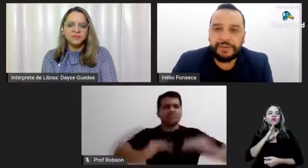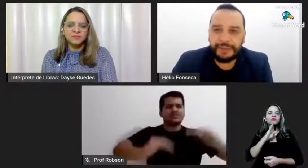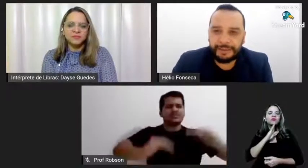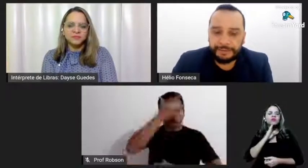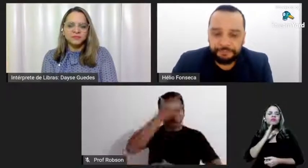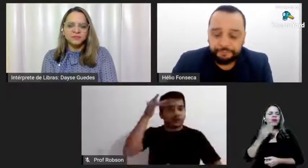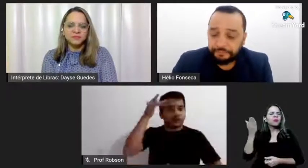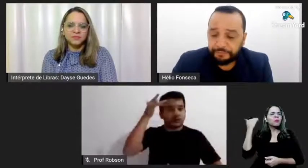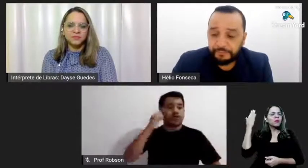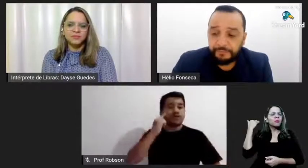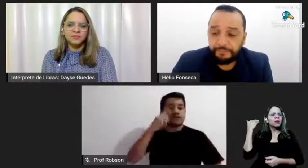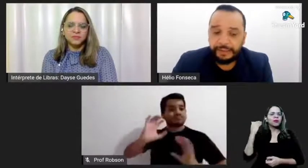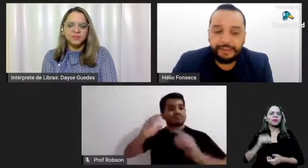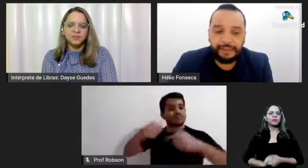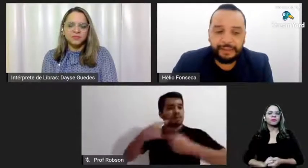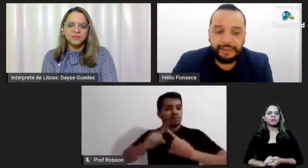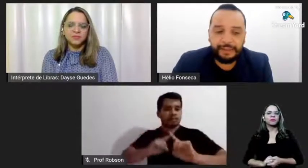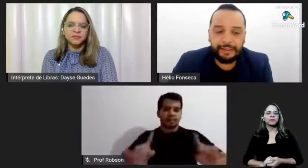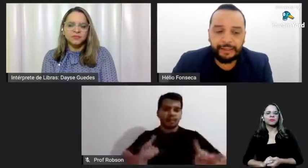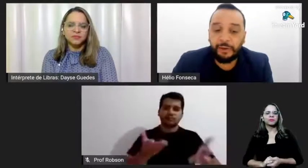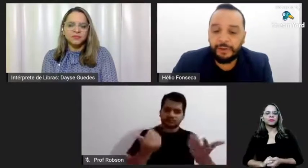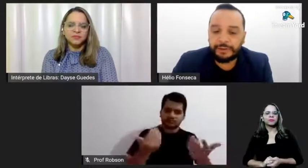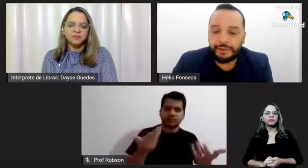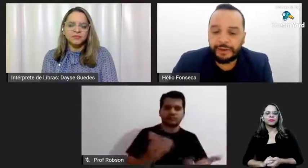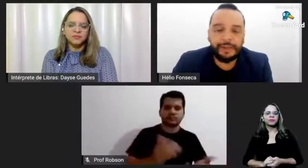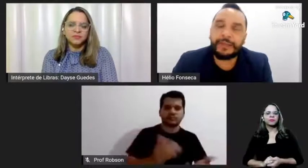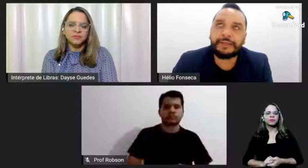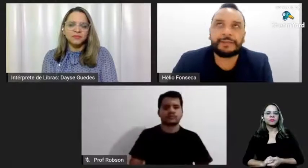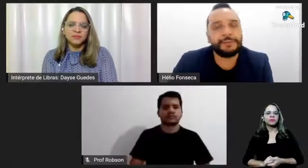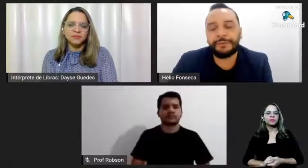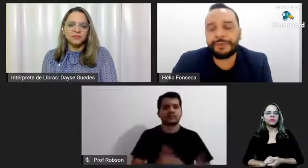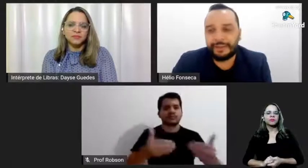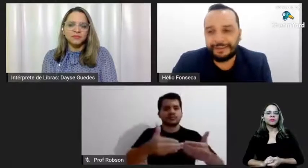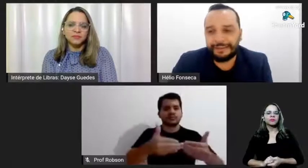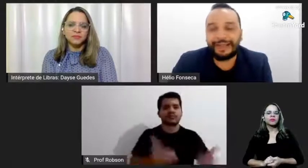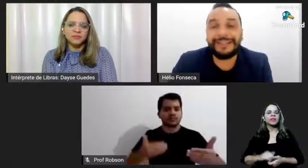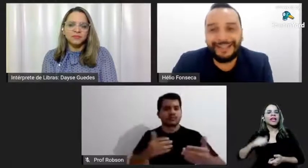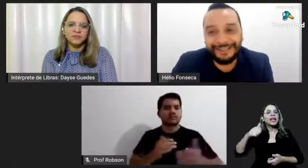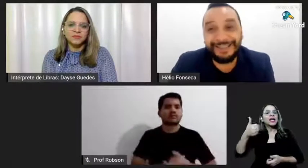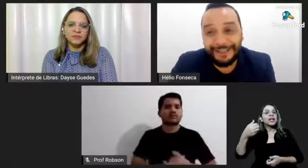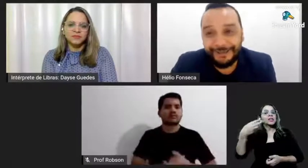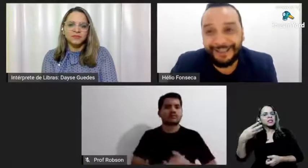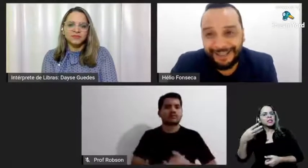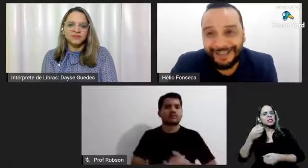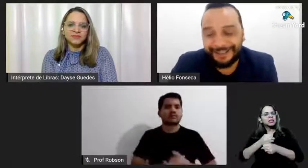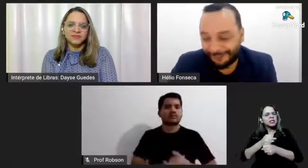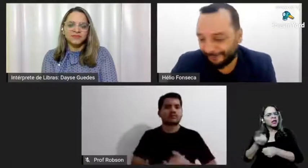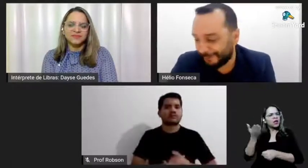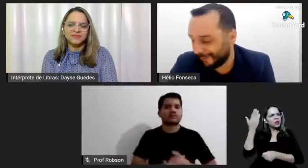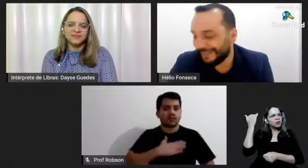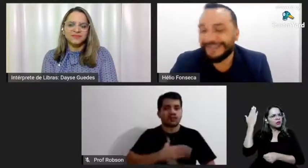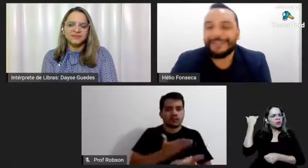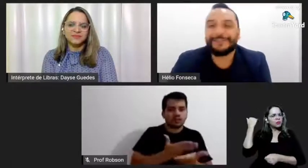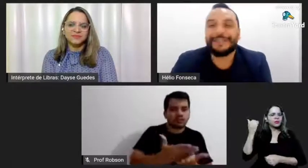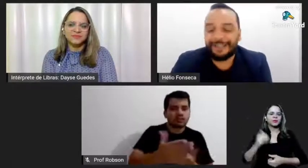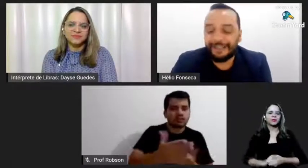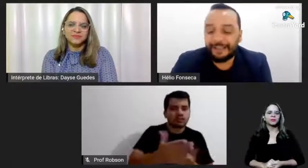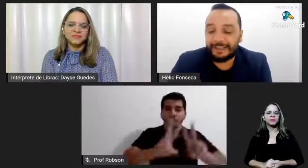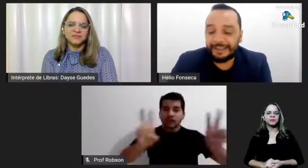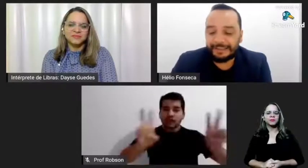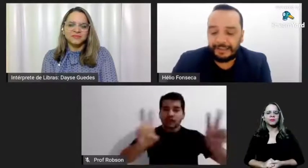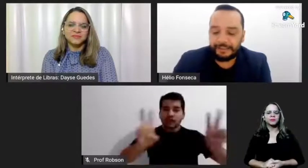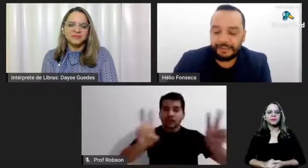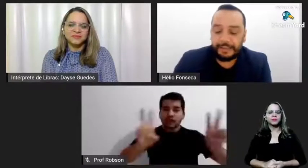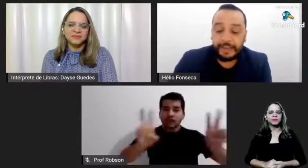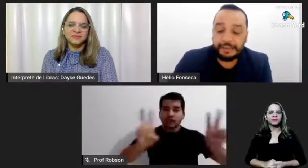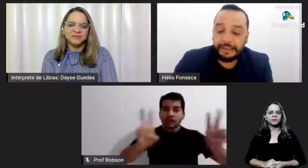Carlos em 2013, e aliás, em 2013, há 13 anos atrás, desculpa, conheci ele